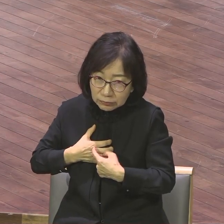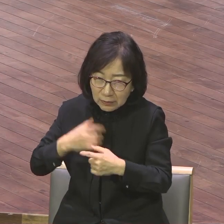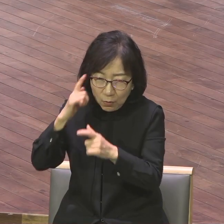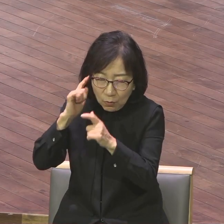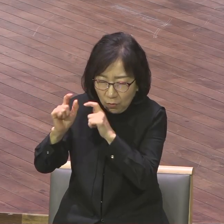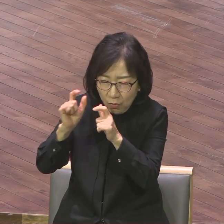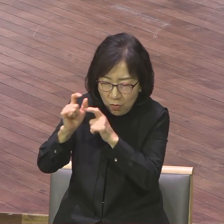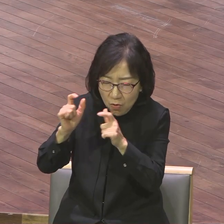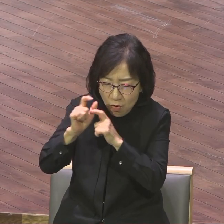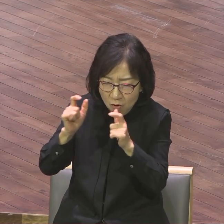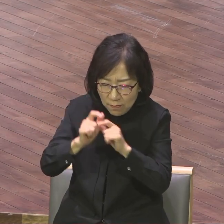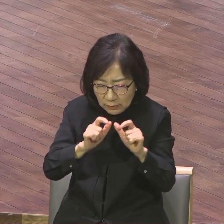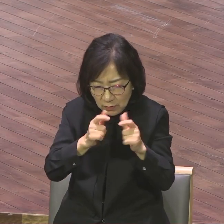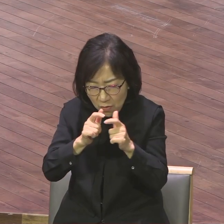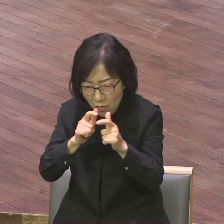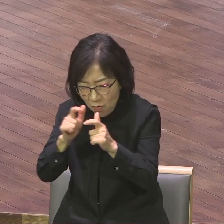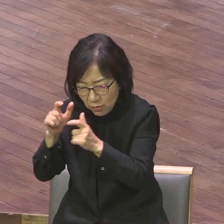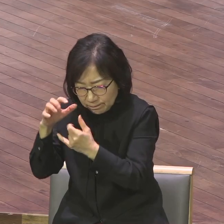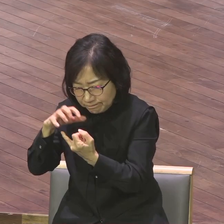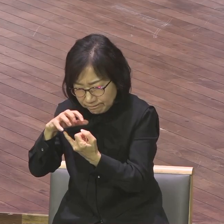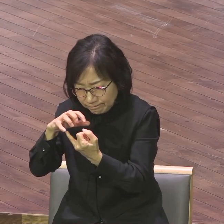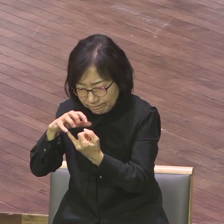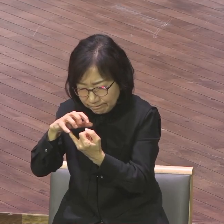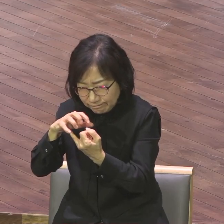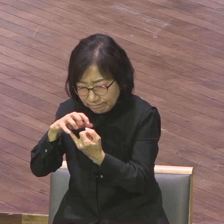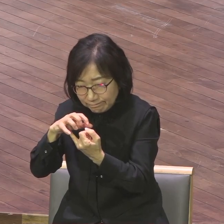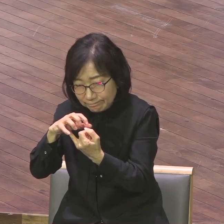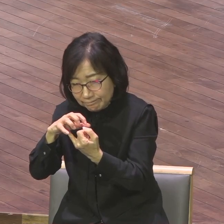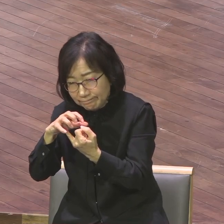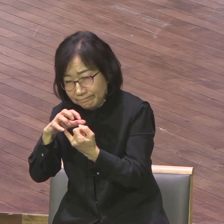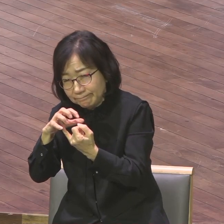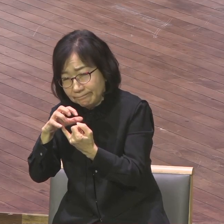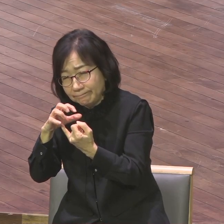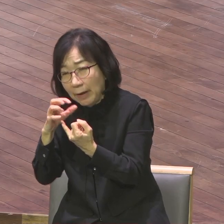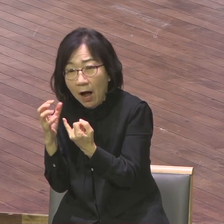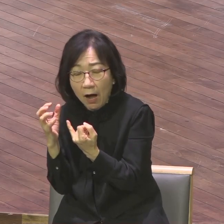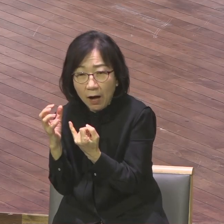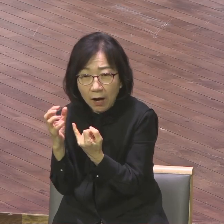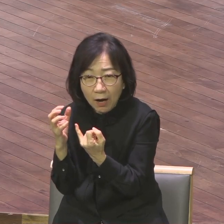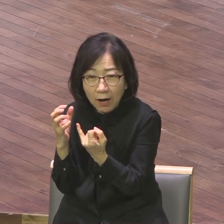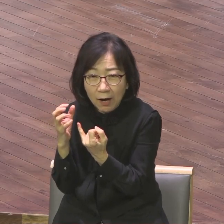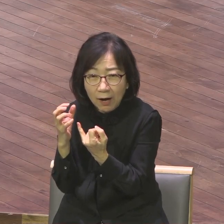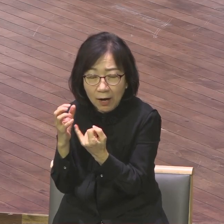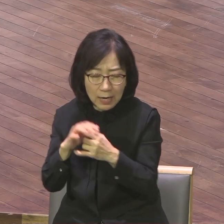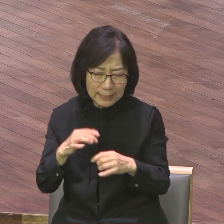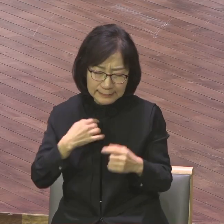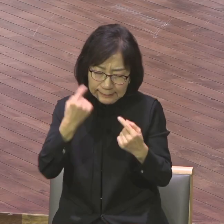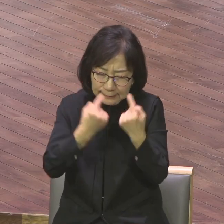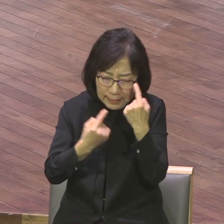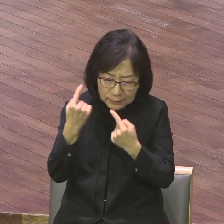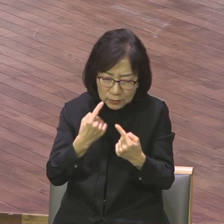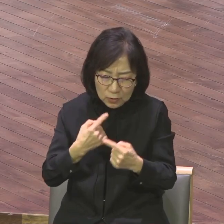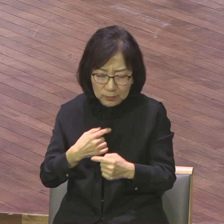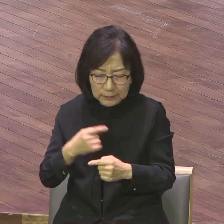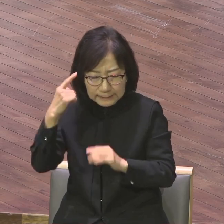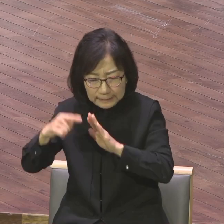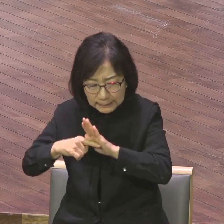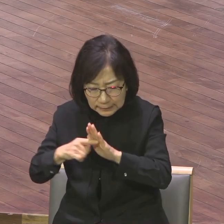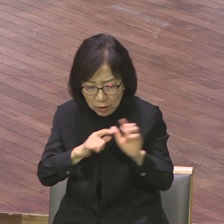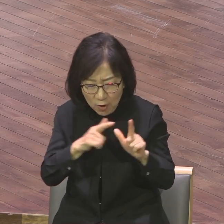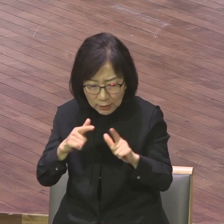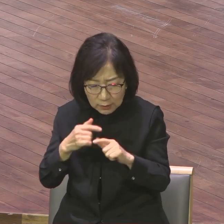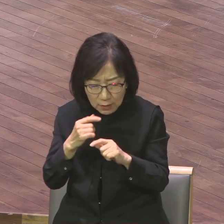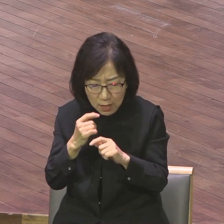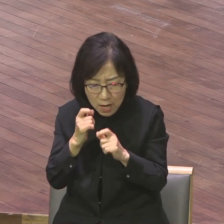상황 속에서 이제 놀라운 이 어둠이 이 부정적인 이 상처가 다 치유되고 물러가는